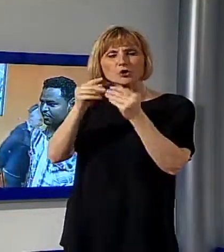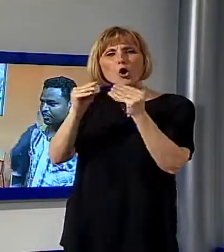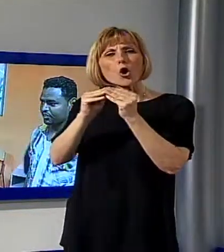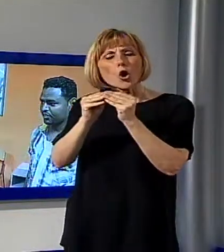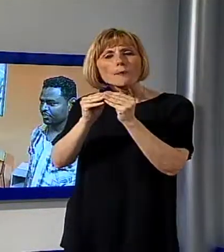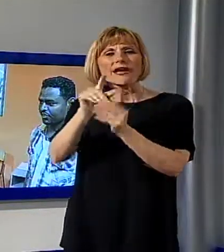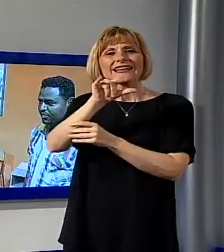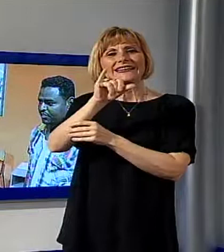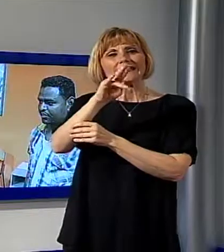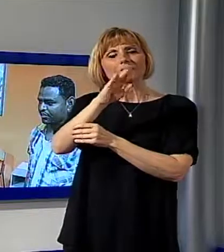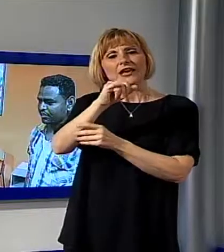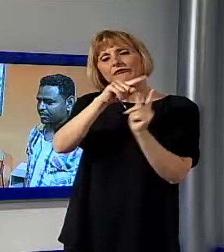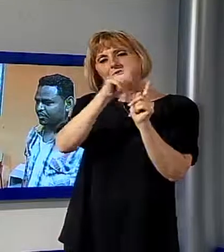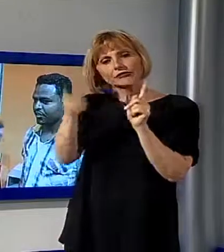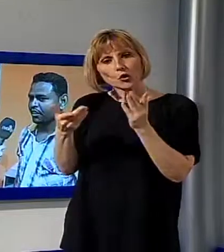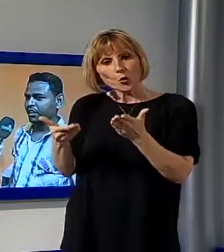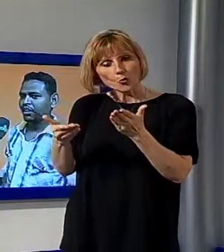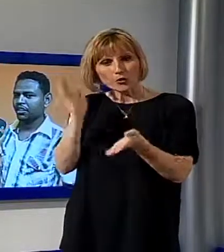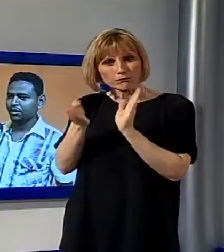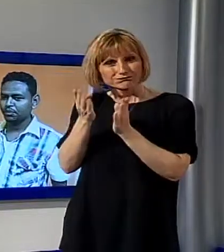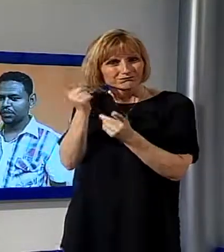dalla Libia all'Italia?